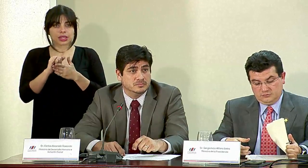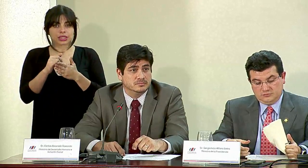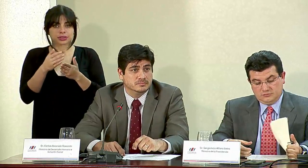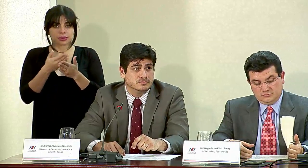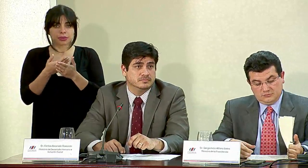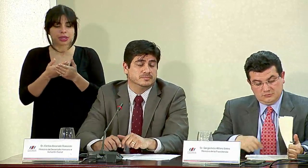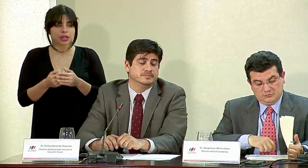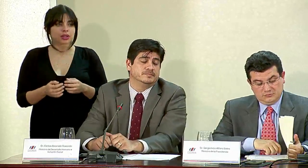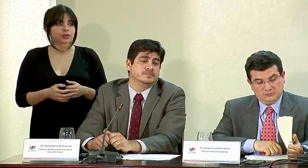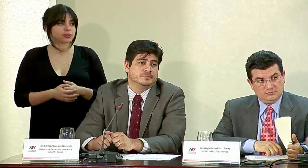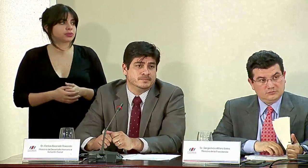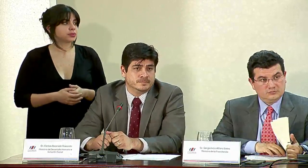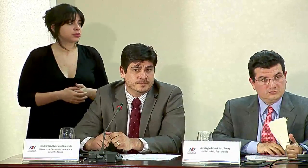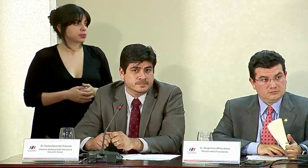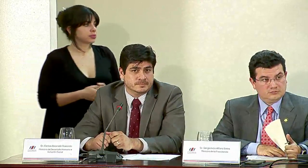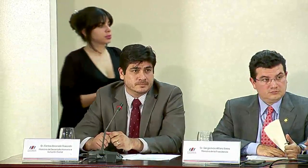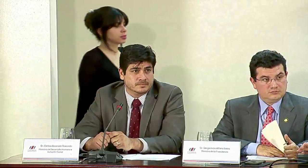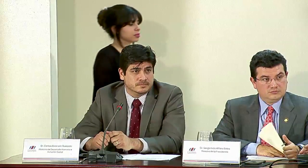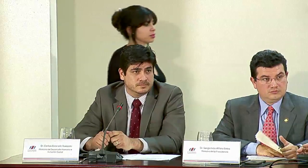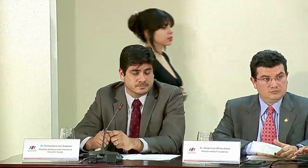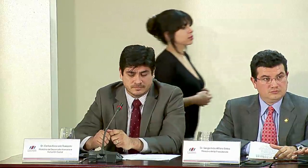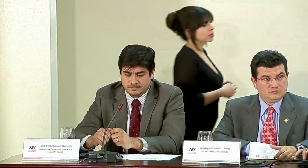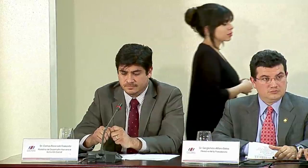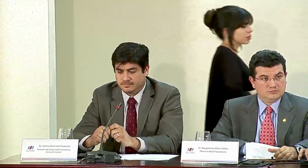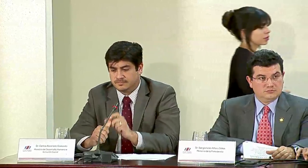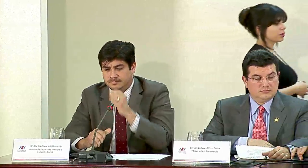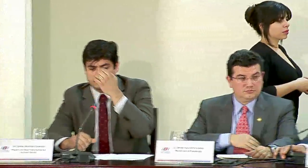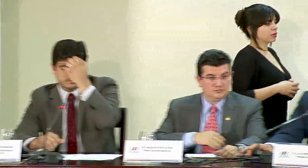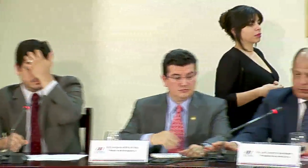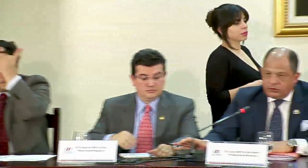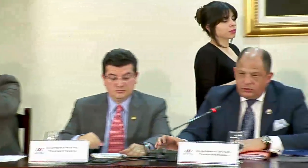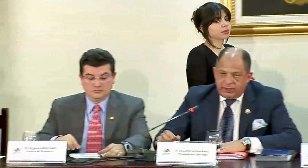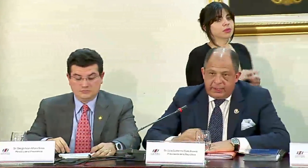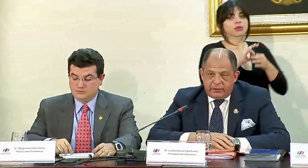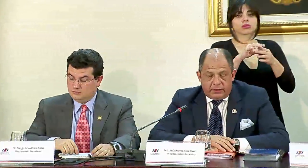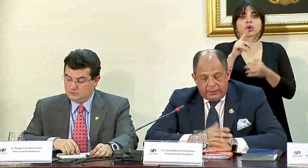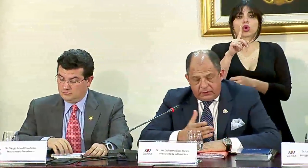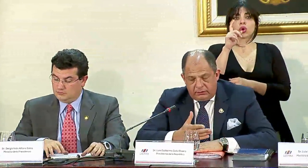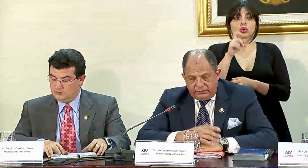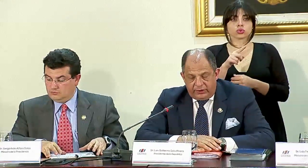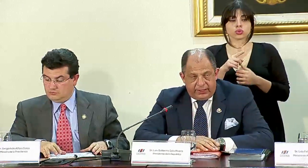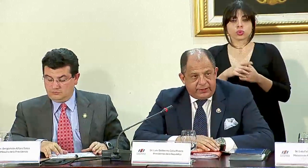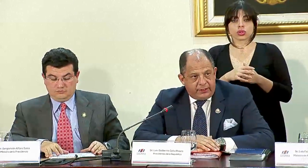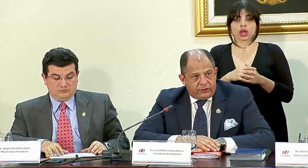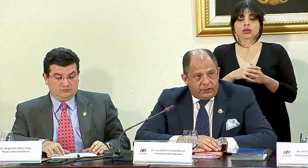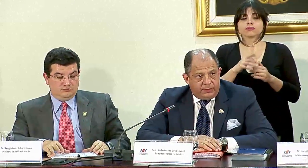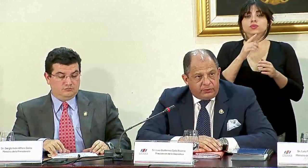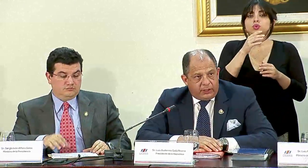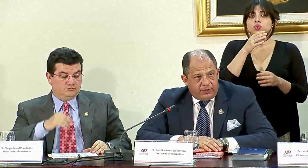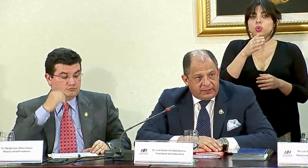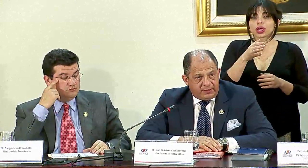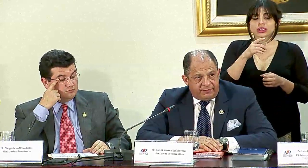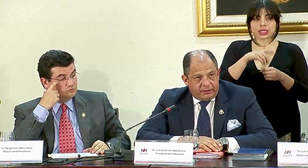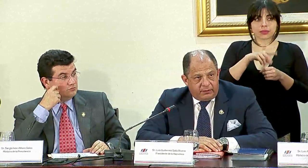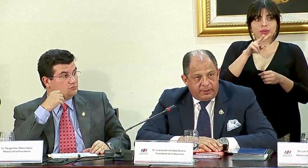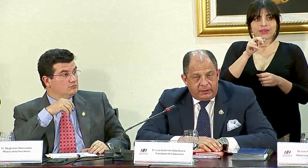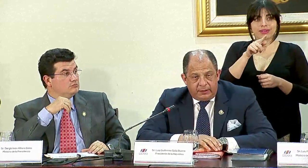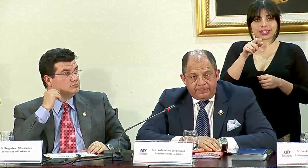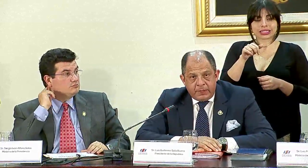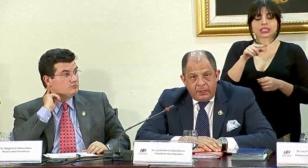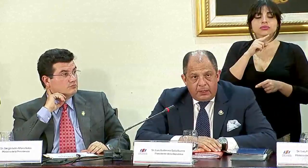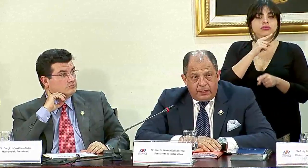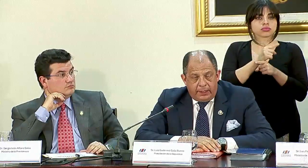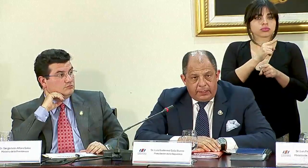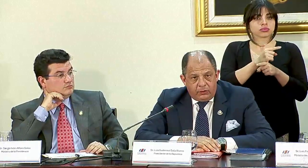planteado. Y con relación a la consulta que hizo, la sugerencia que hizo el diputado Vázquez,